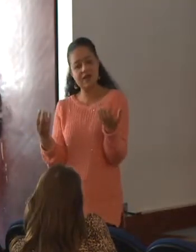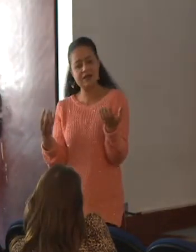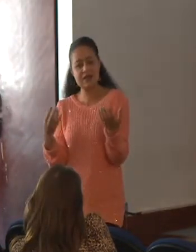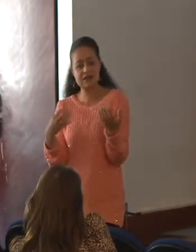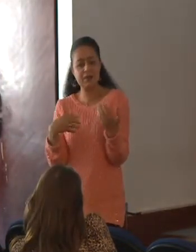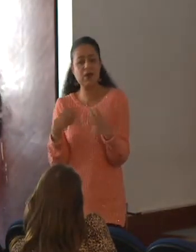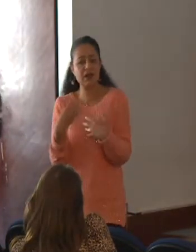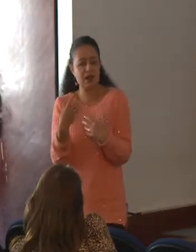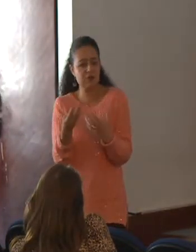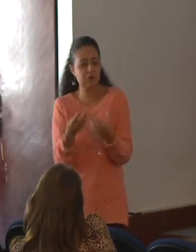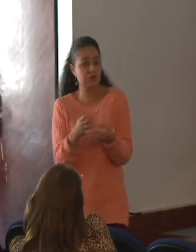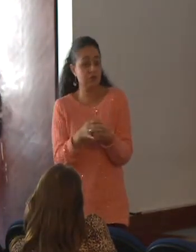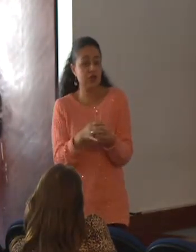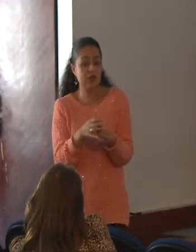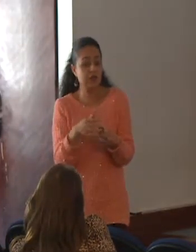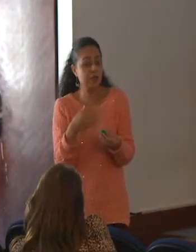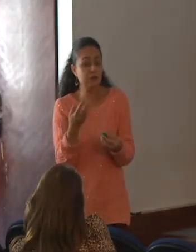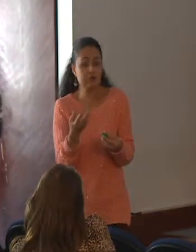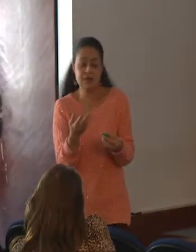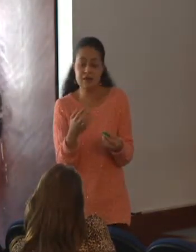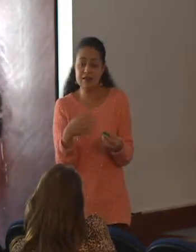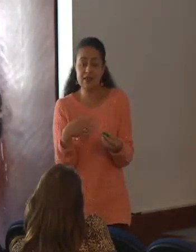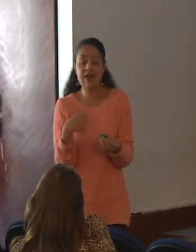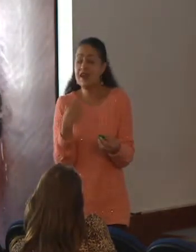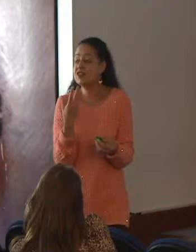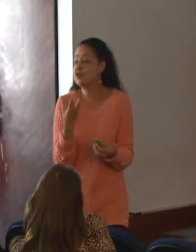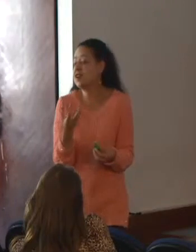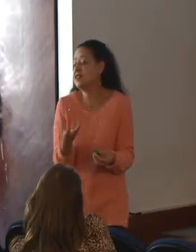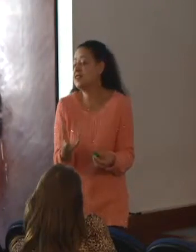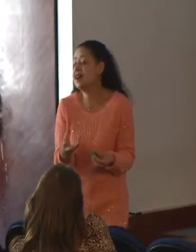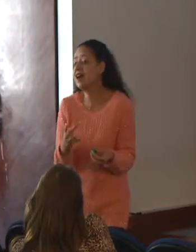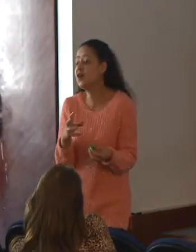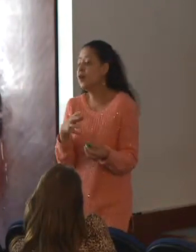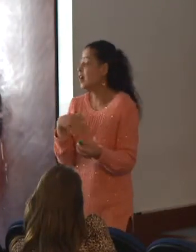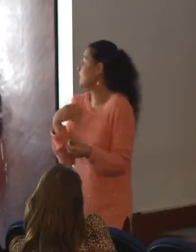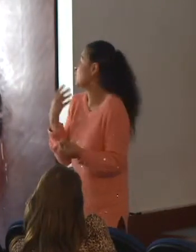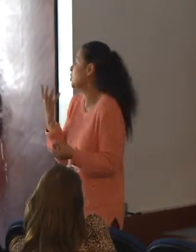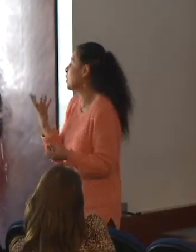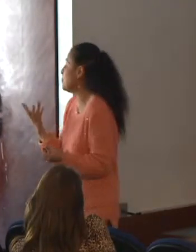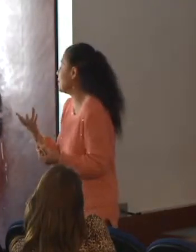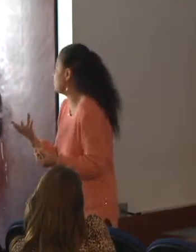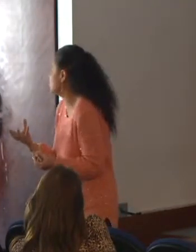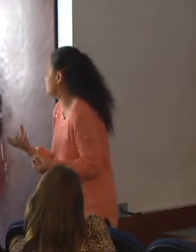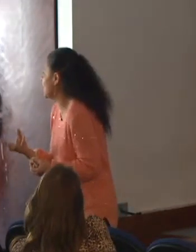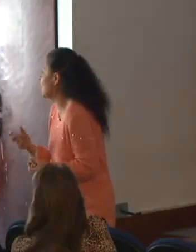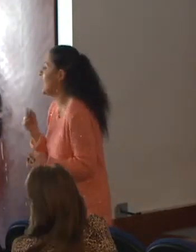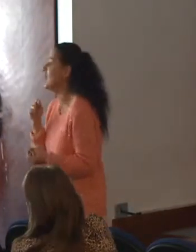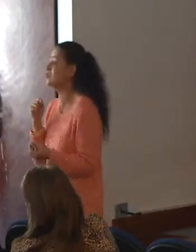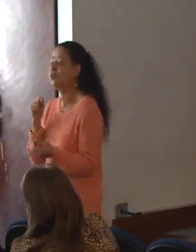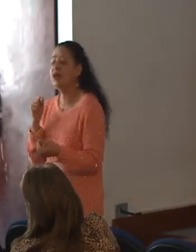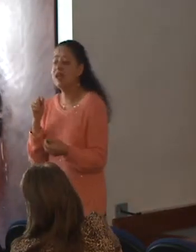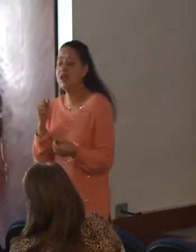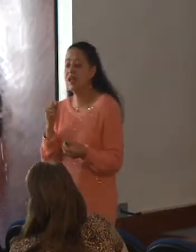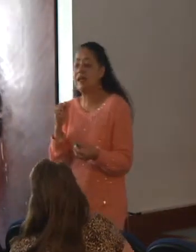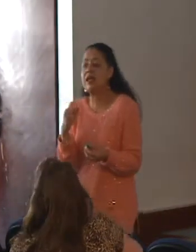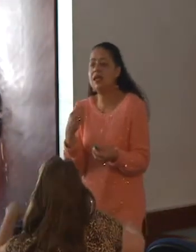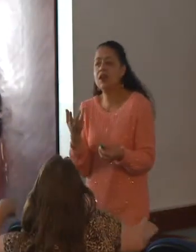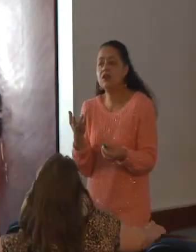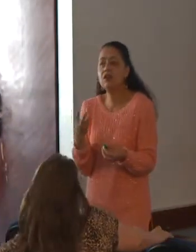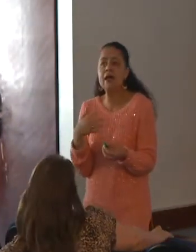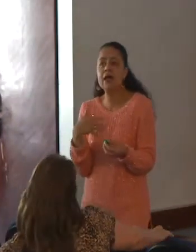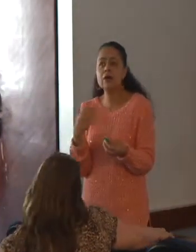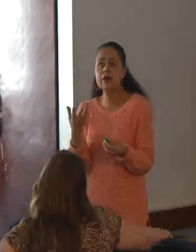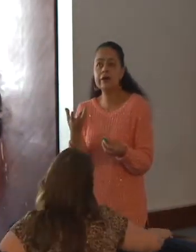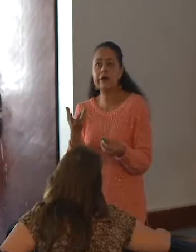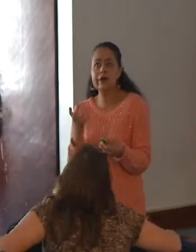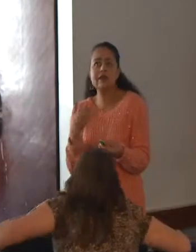menos de mover la cabeza y decirme, oiga adulto, yo a usted le quiero preguntar y decirle que estoy cansado, que no quiero que me pregunte eso,